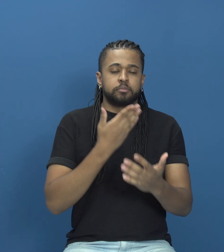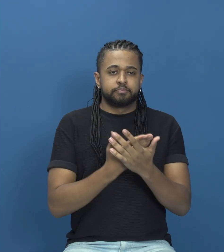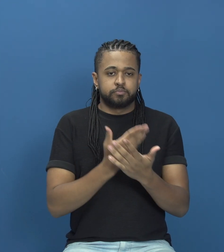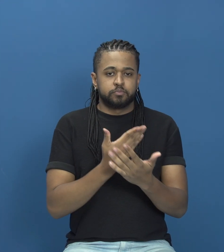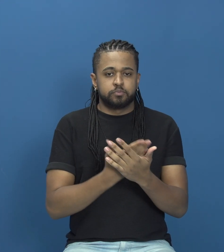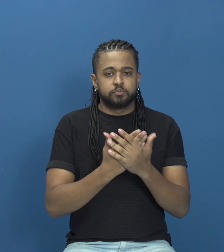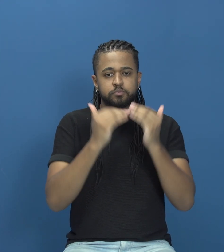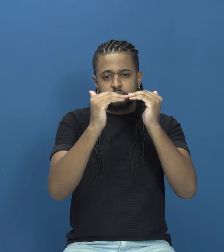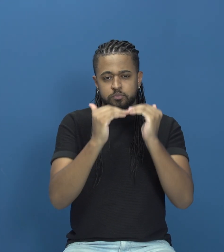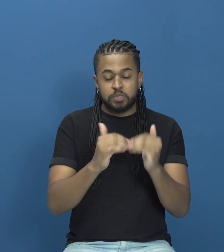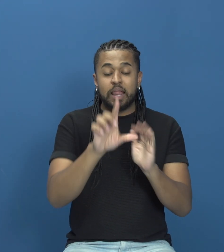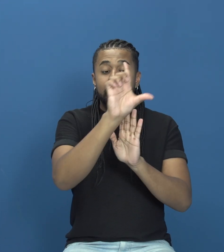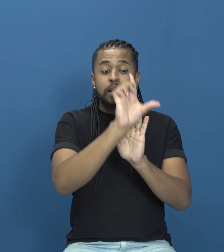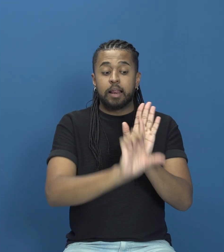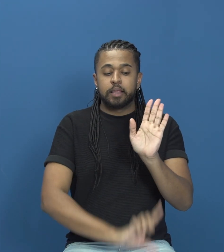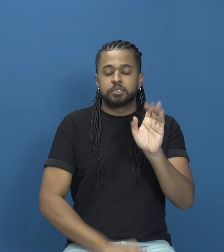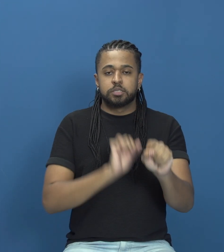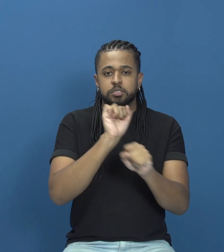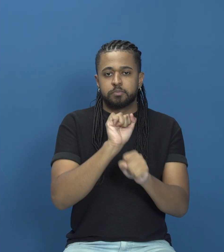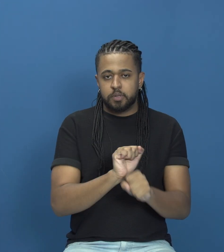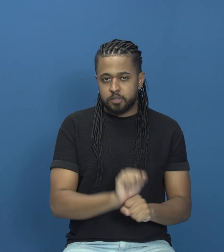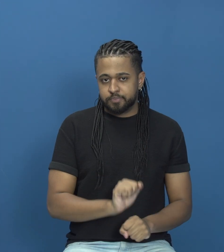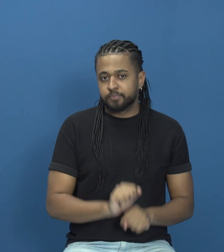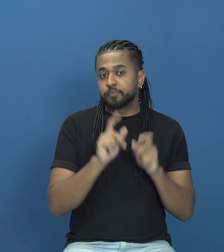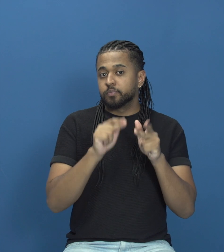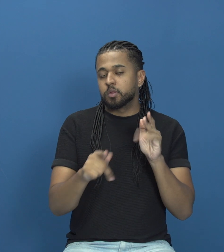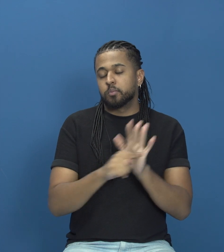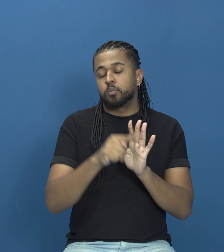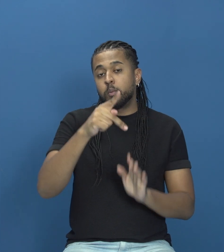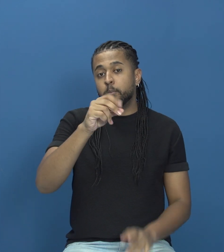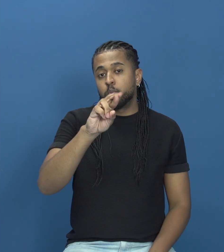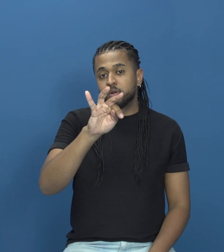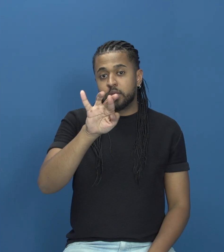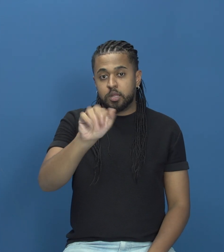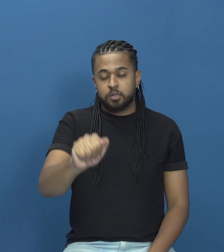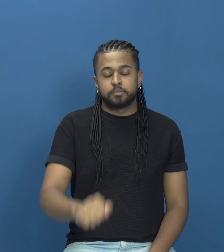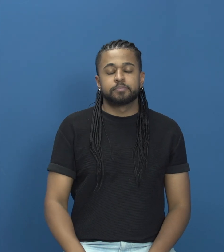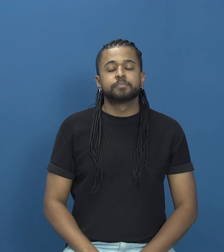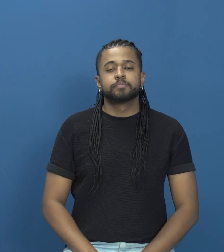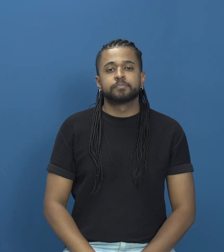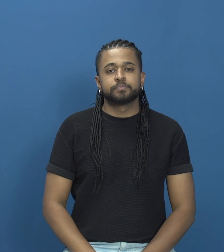estudantes constantes em lista de espera, nos termos da referida portaria.